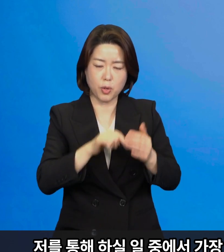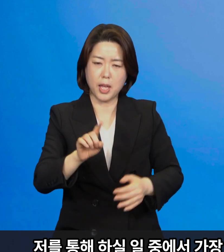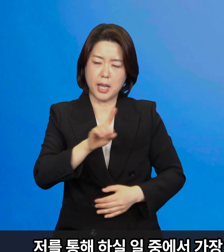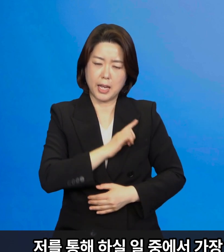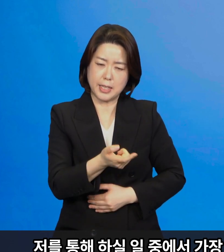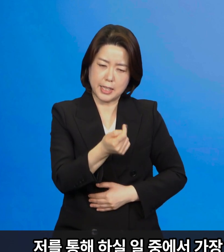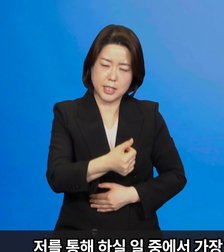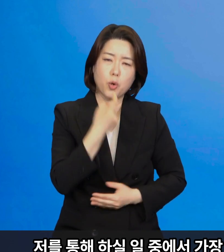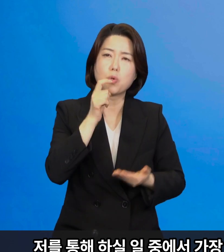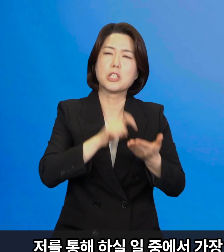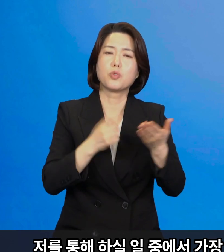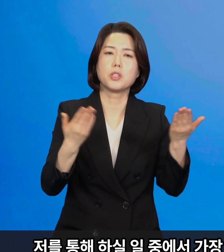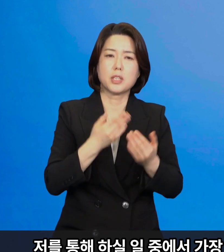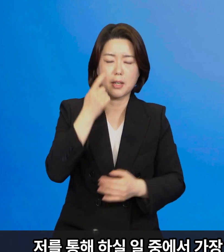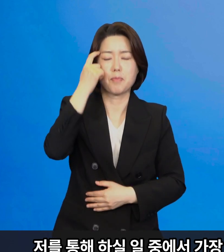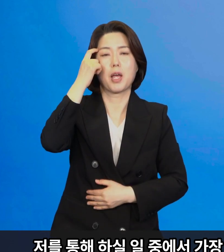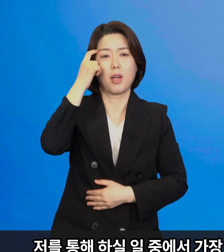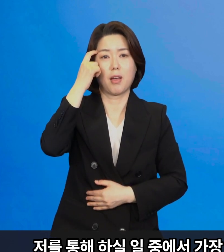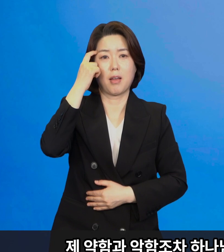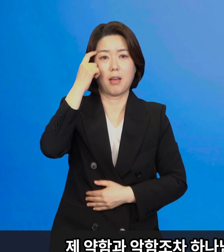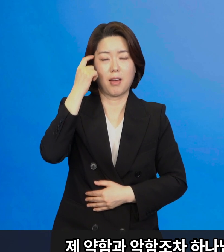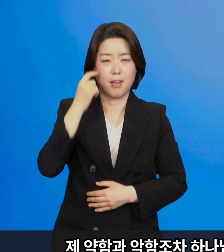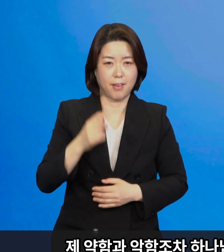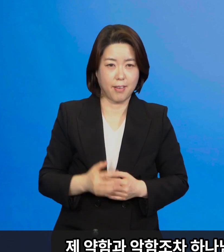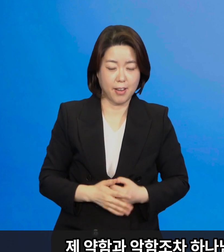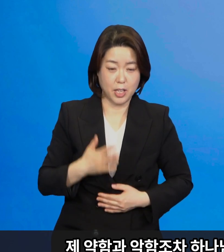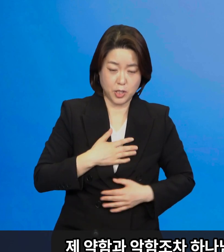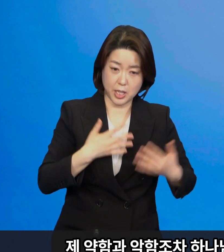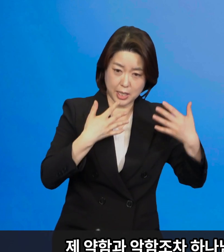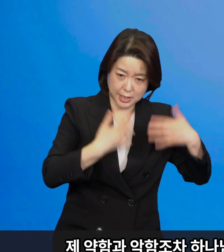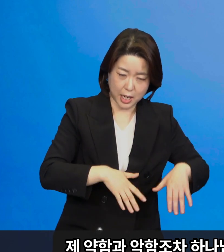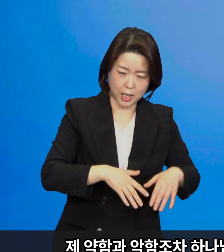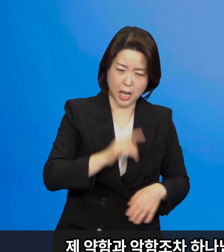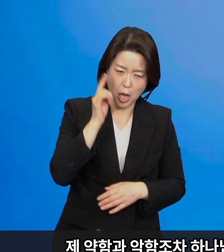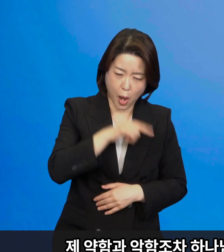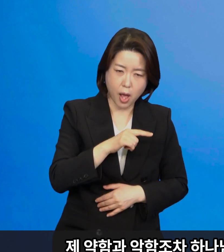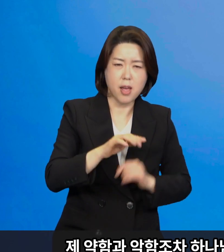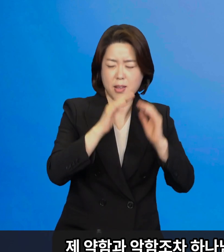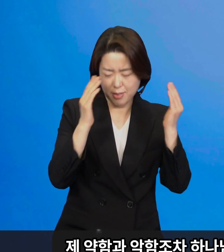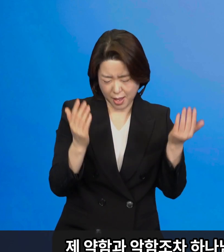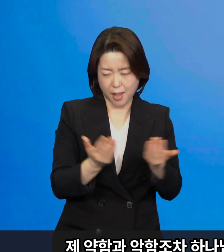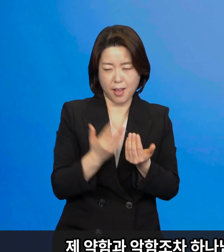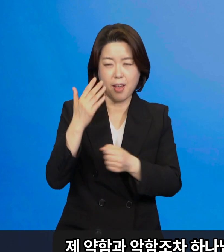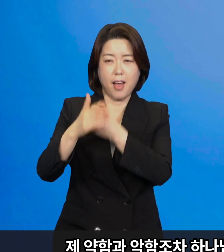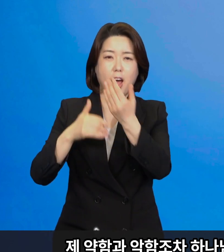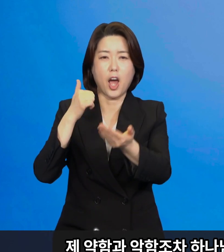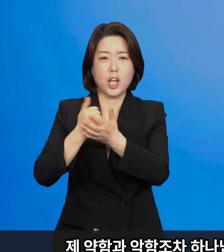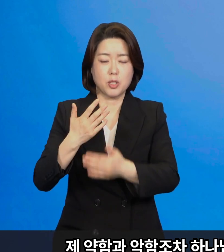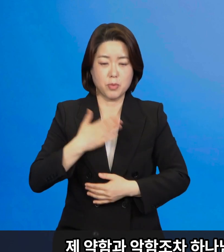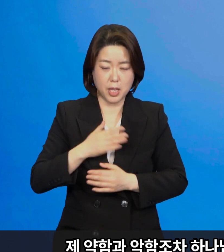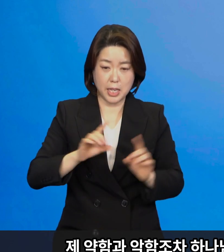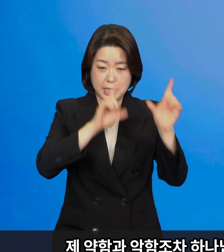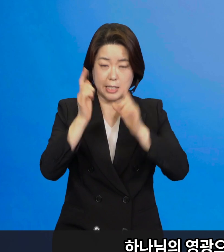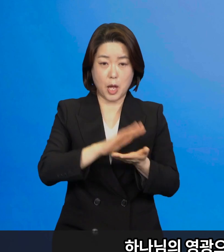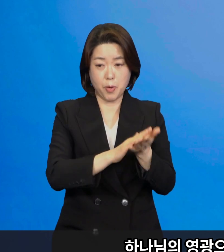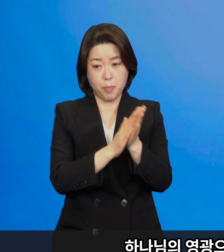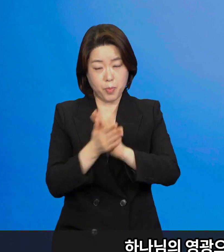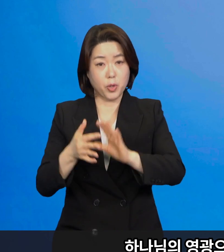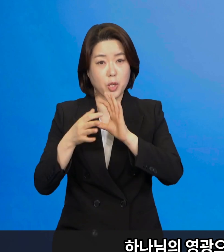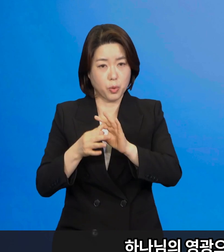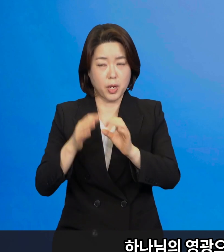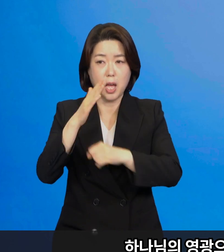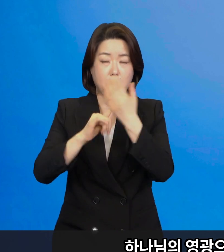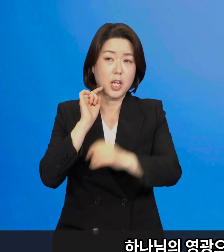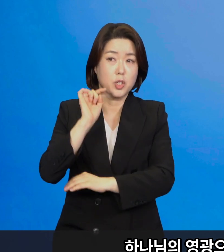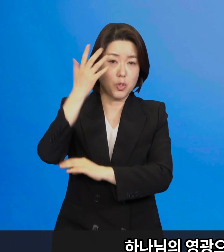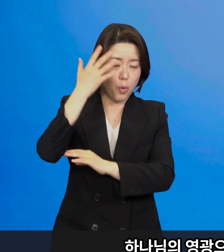쉬운 일이셨음을 깨닫습니다. 제 약함과 악함조차 하나님께서는 제 삶의 변화를 통해 하나님의